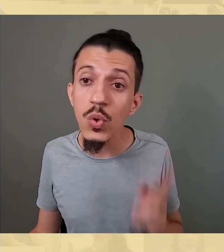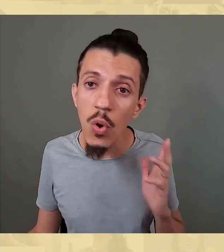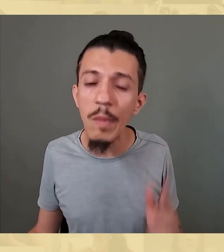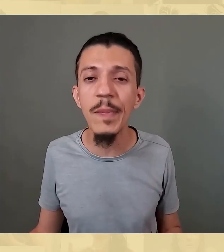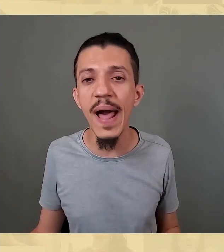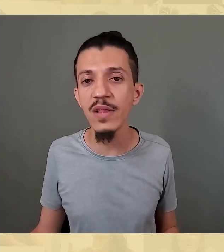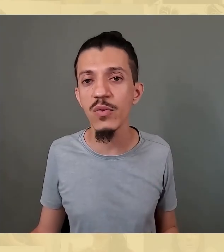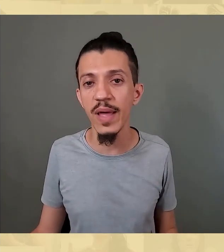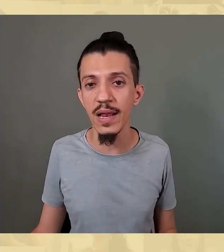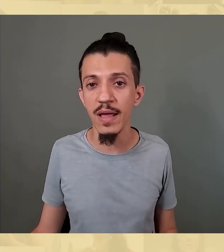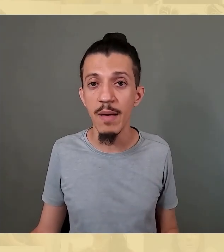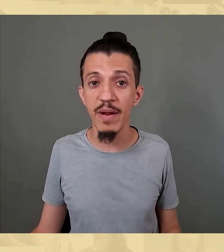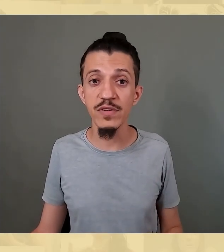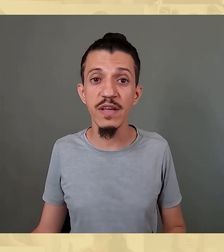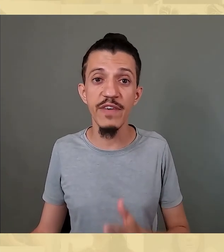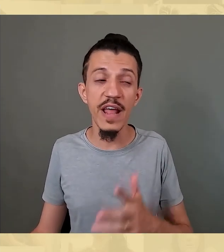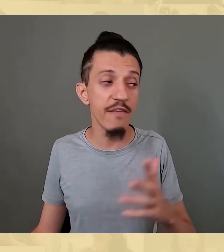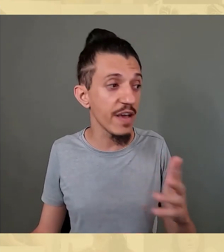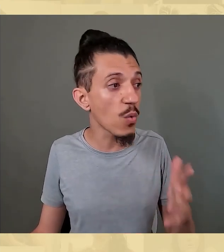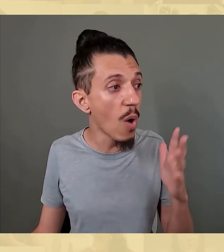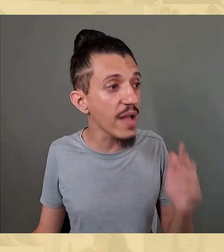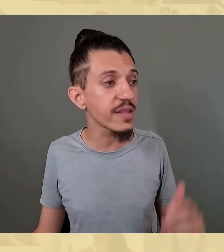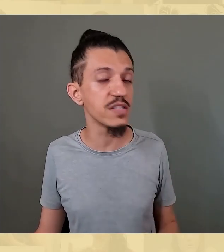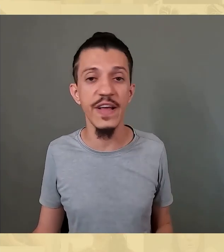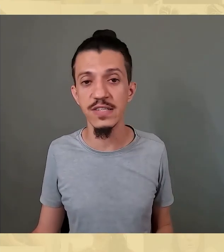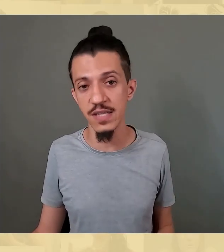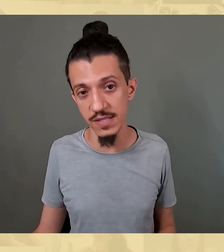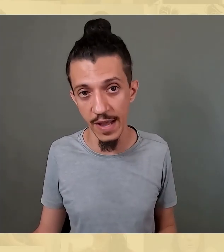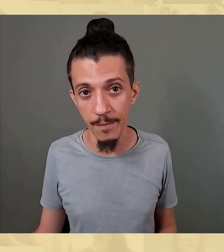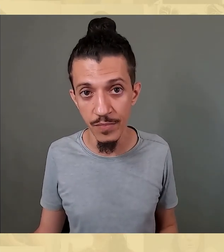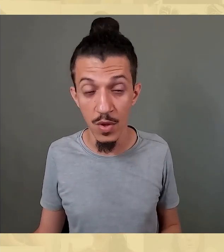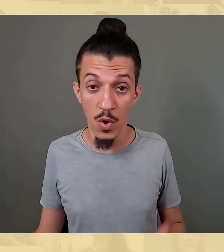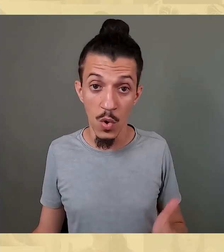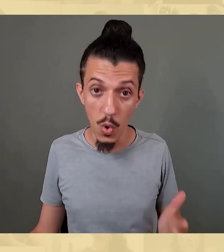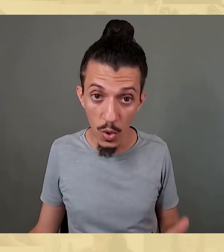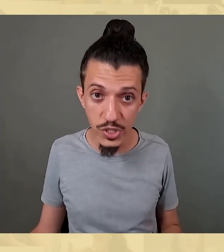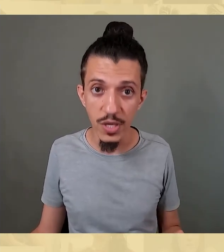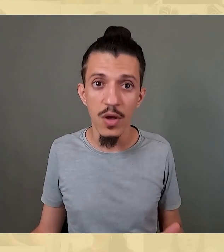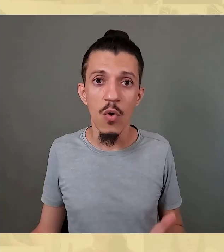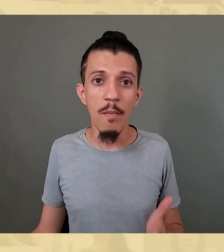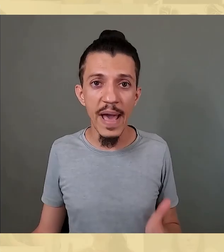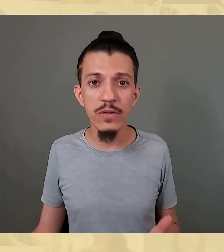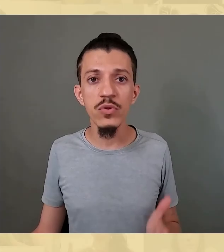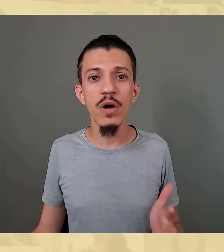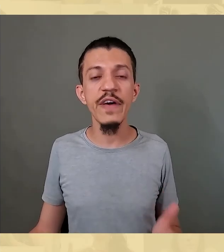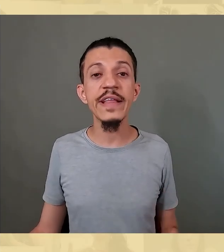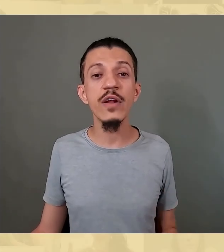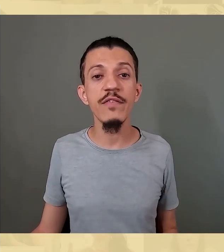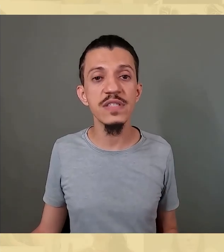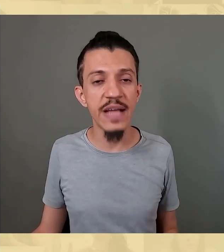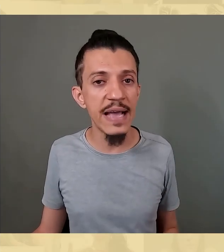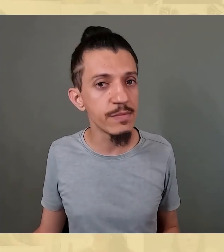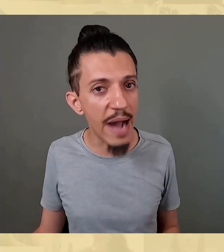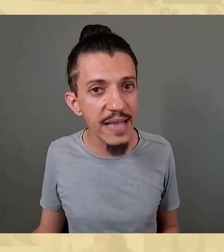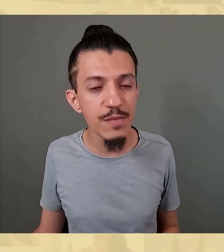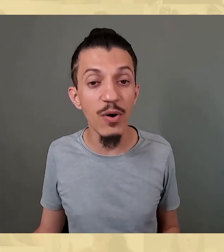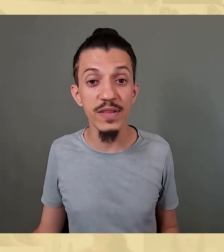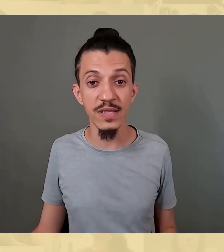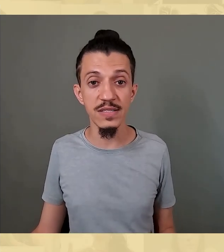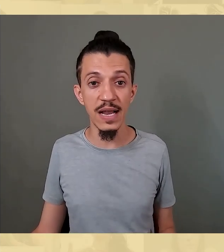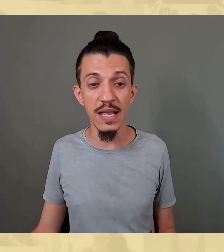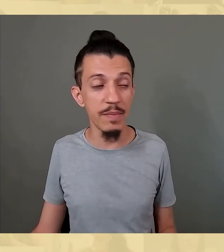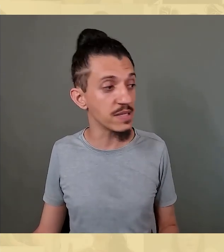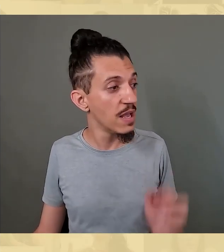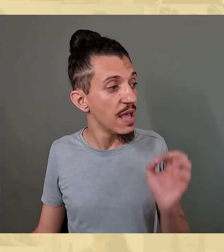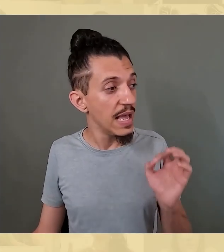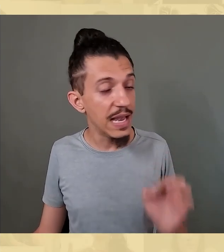acesso completo a ele, para você ver e rever quantas vezes quiser. Hoje, o método 99 sinais mais importantes